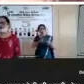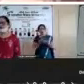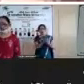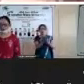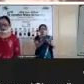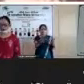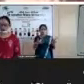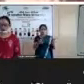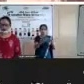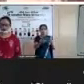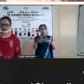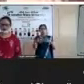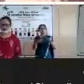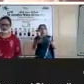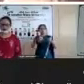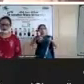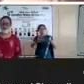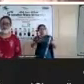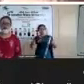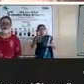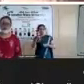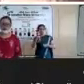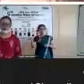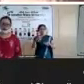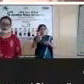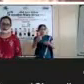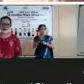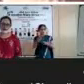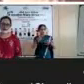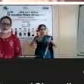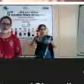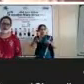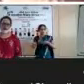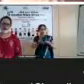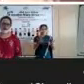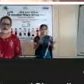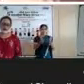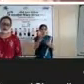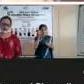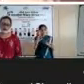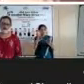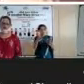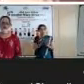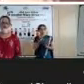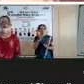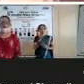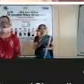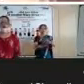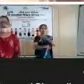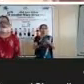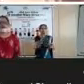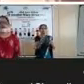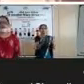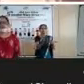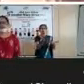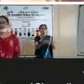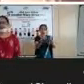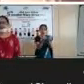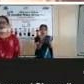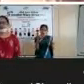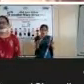बीच अंतर को भरना है। दिव्यांग जनों के प्रति समावेशी दृष्टिकोण के साथ यह आयोजन दिव्यांग जनों को मुख्य धारा में शामिल करते